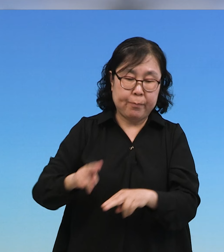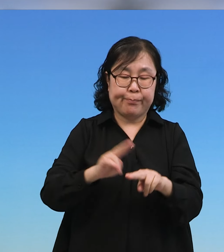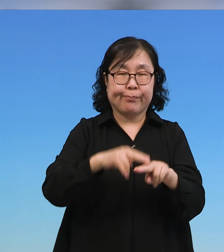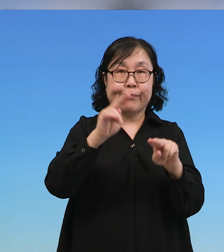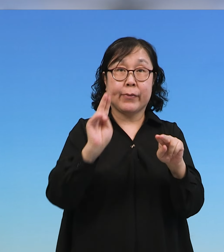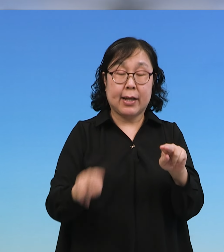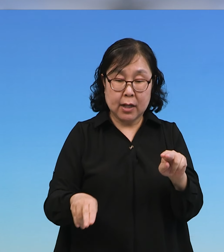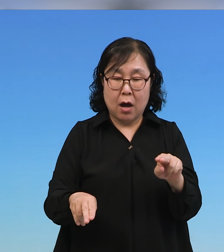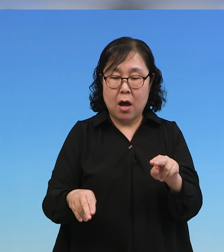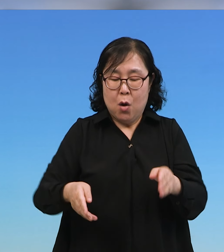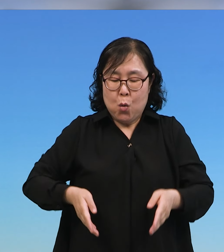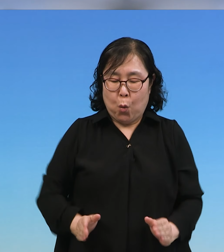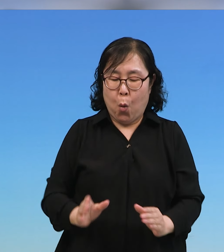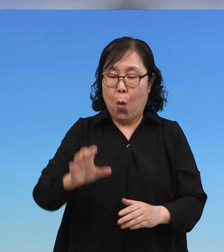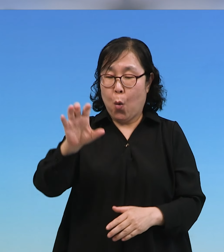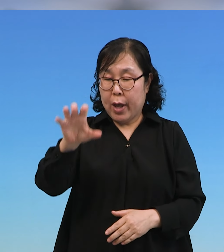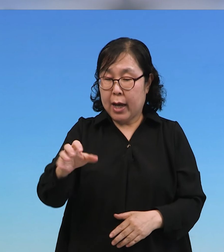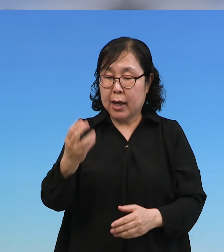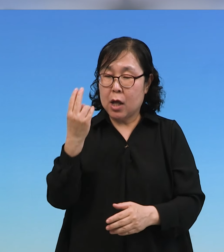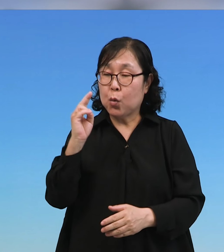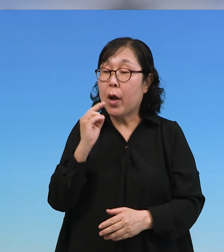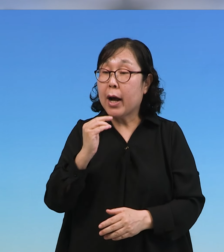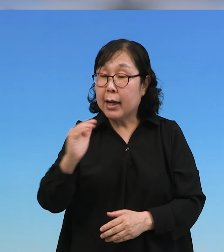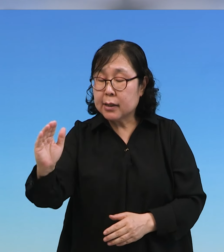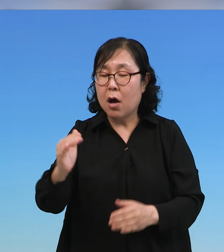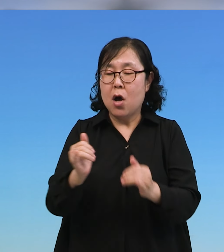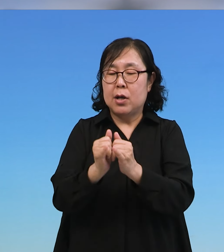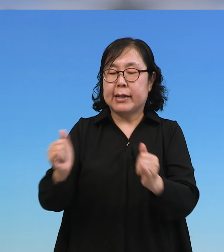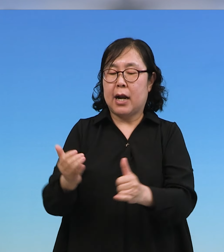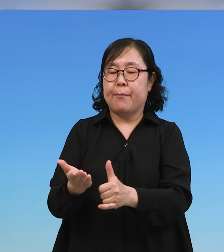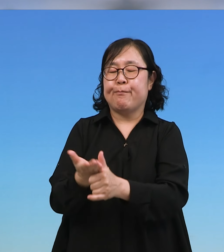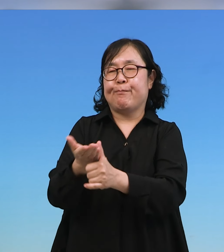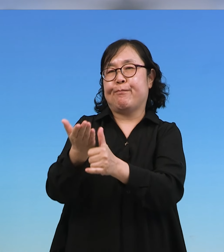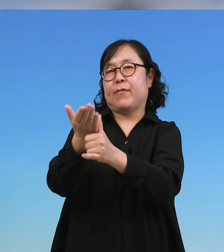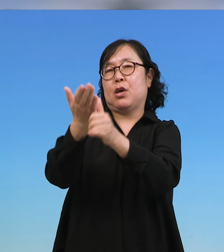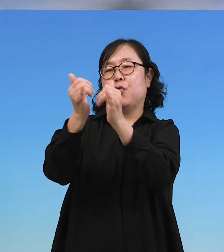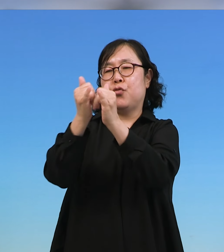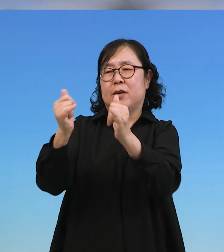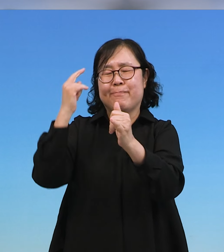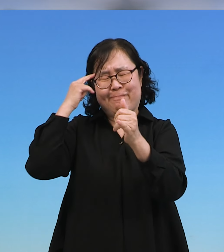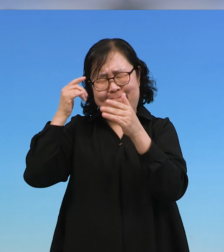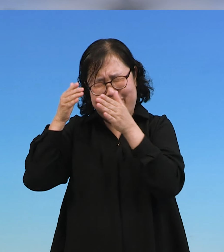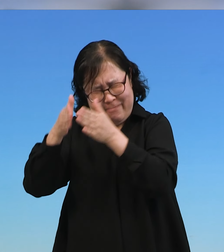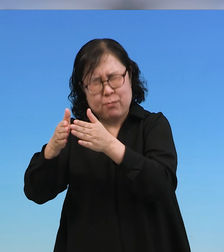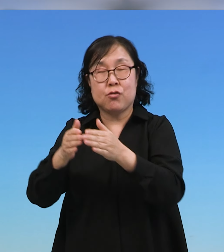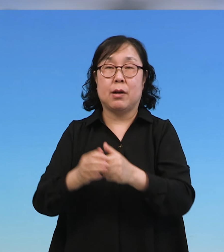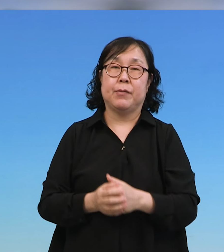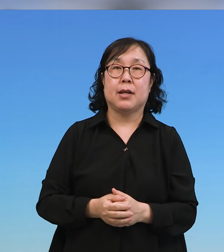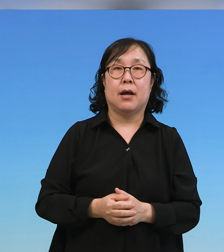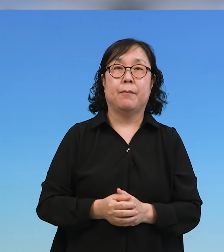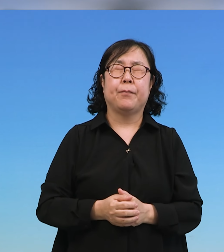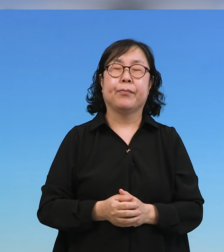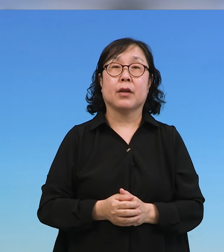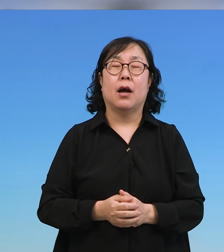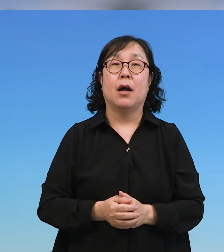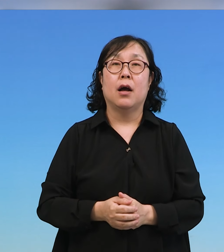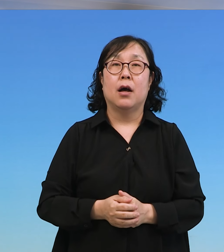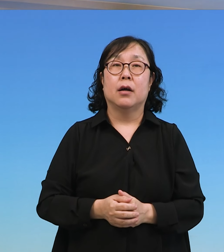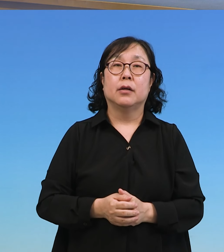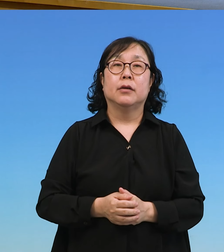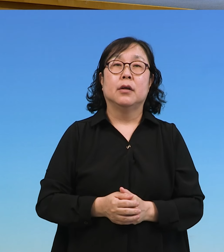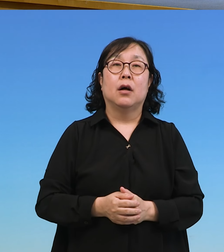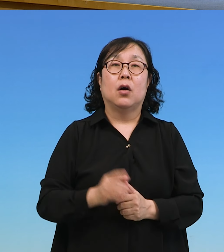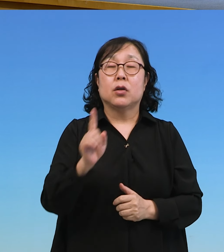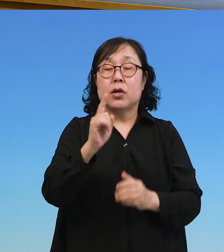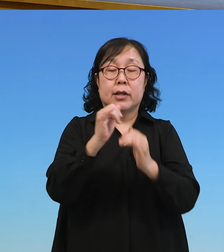내려가서 사람 키우는 일에 전념을 합니다. 오늘 본문 사무엘상 19장 19절에 보면은 이런